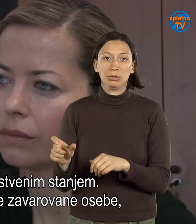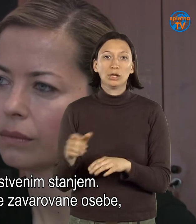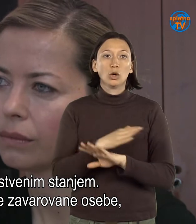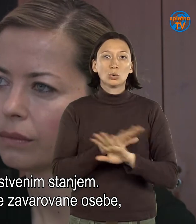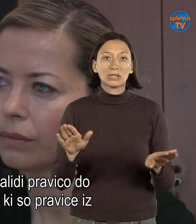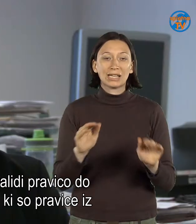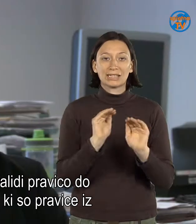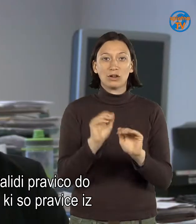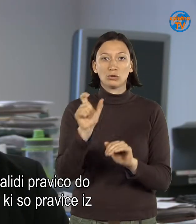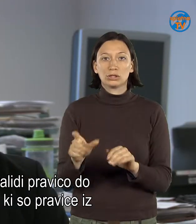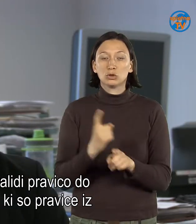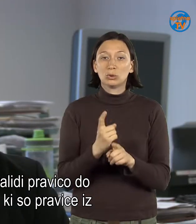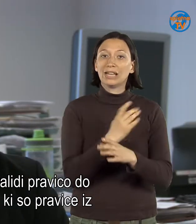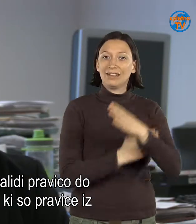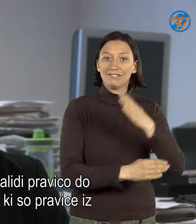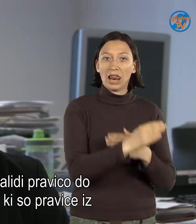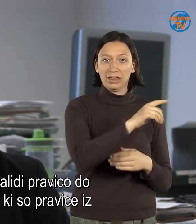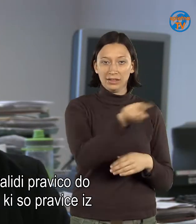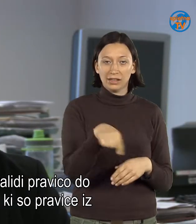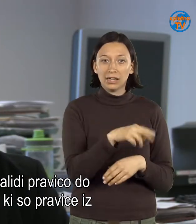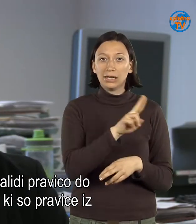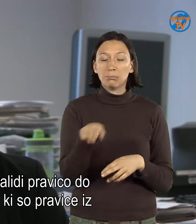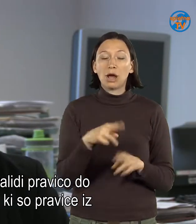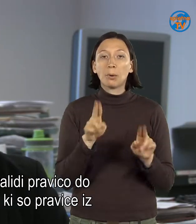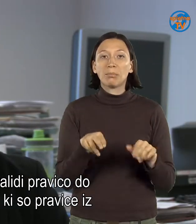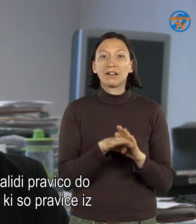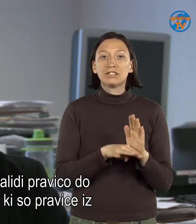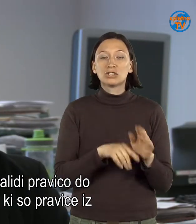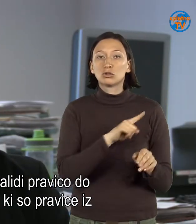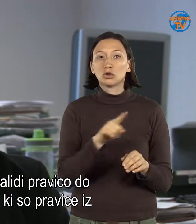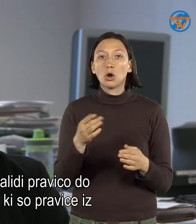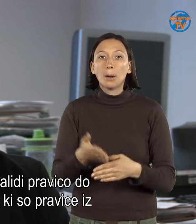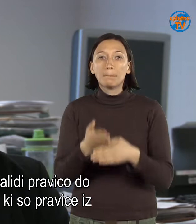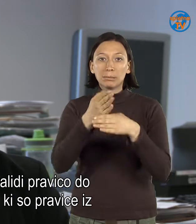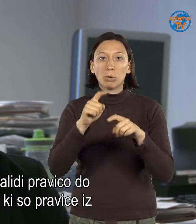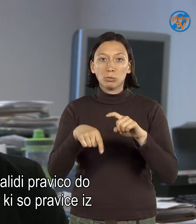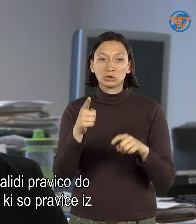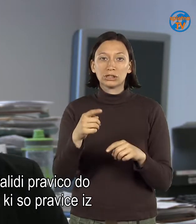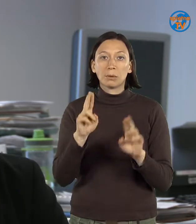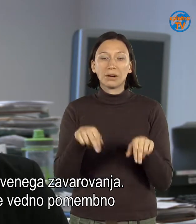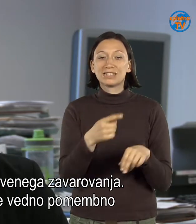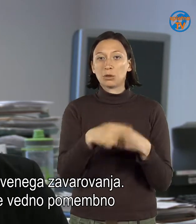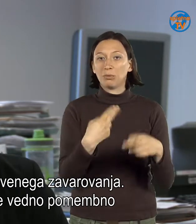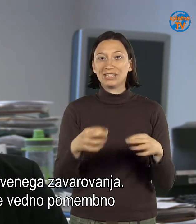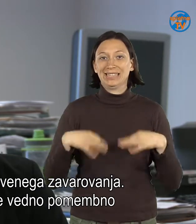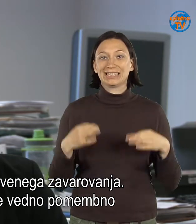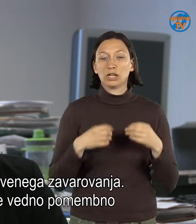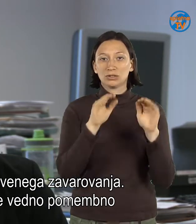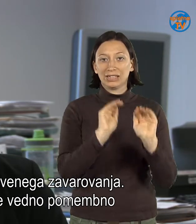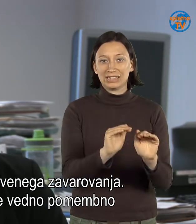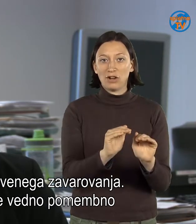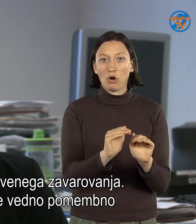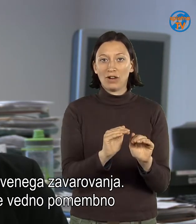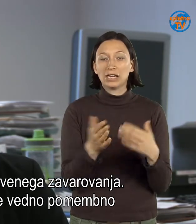osebe, vse zavarovane osebe, tudi invalidi, imajo pravico do pripomočkov, ki so pravice iz obveznega zdravstvenega